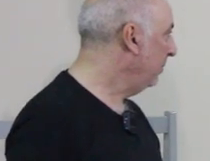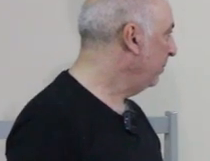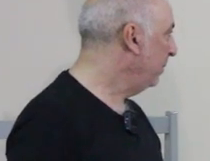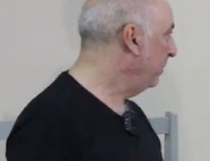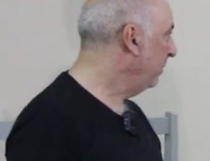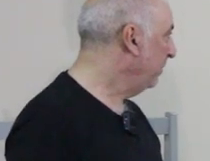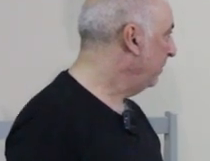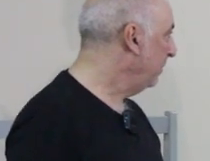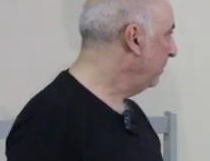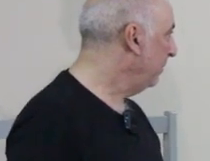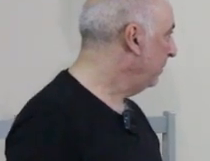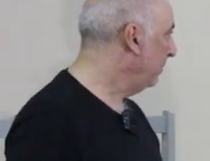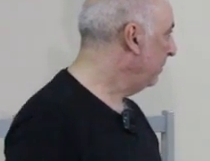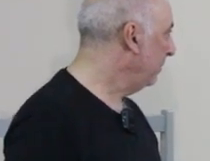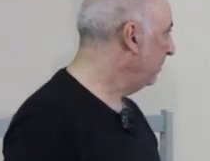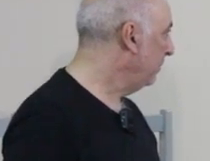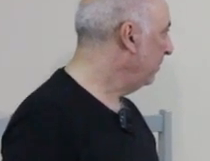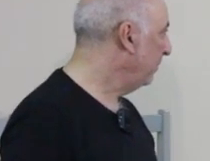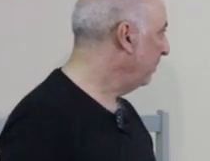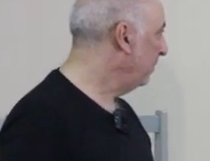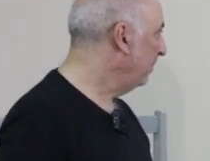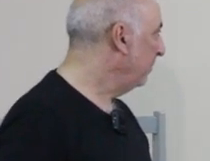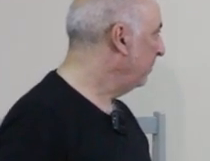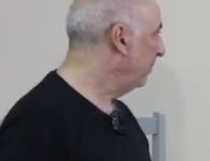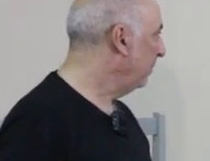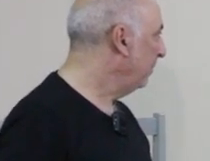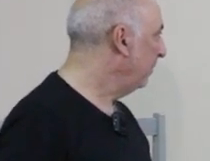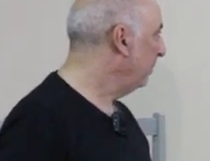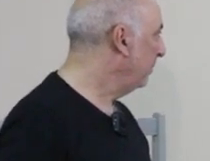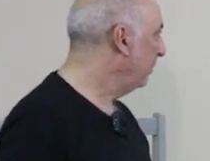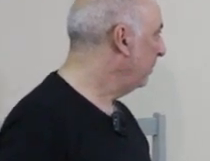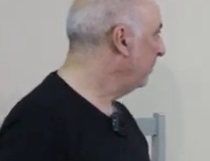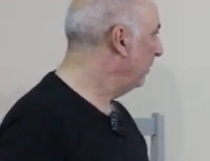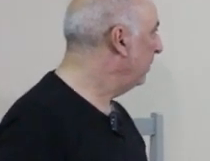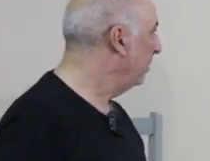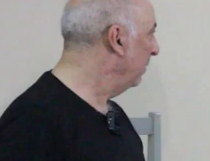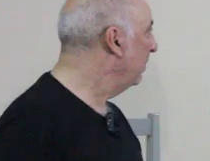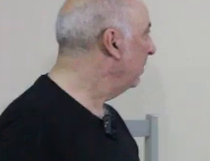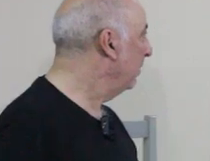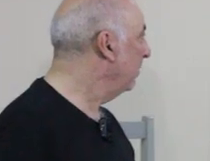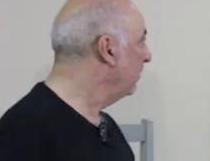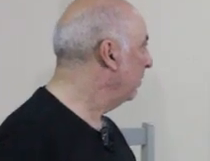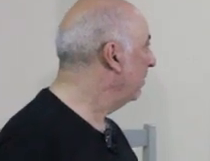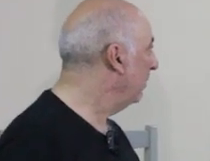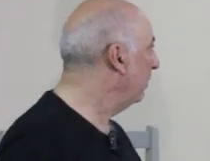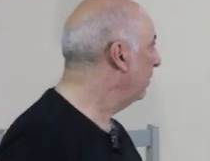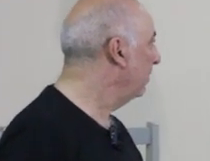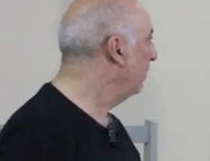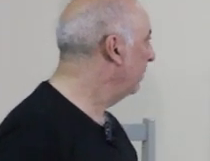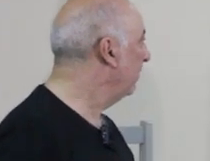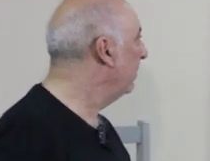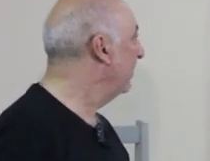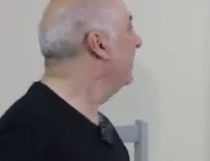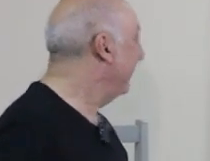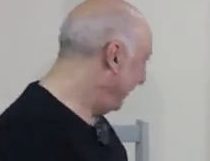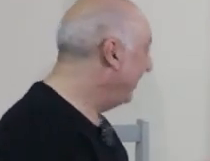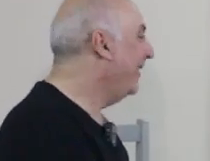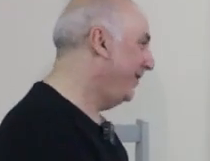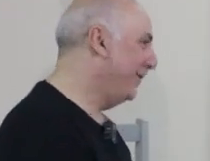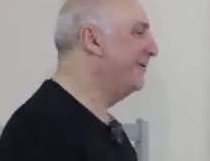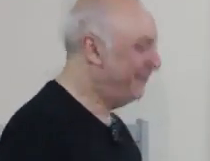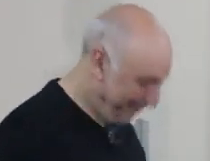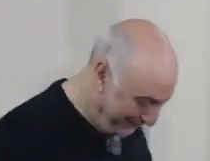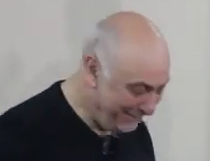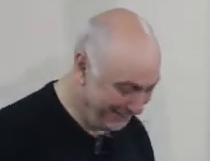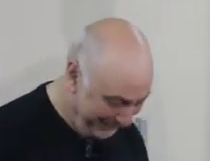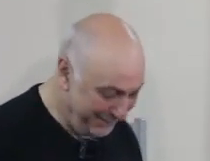Eu falei, Poleto, eu como diretor da Executiva da Editura não estou sabendo. Secretário, você está sabendo? Não. Então assim, se não chegou